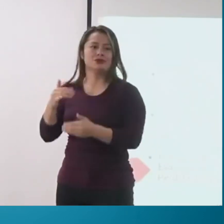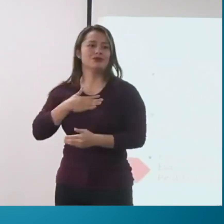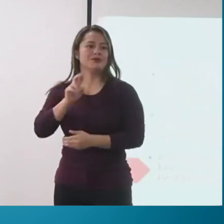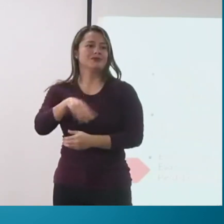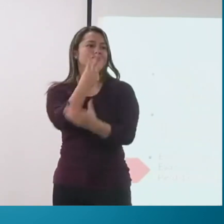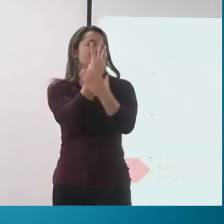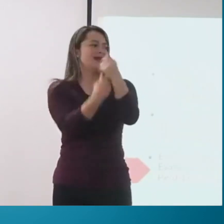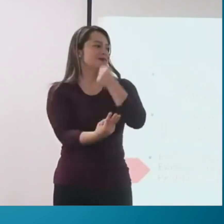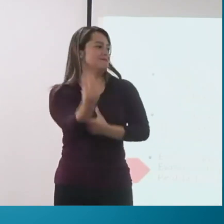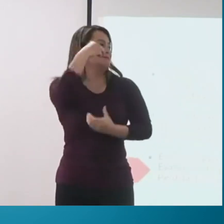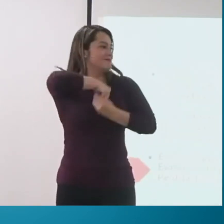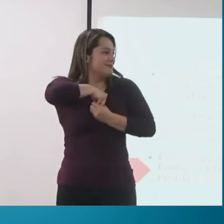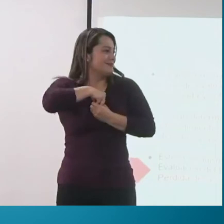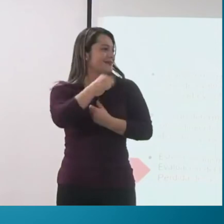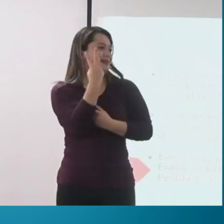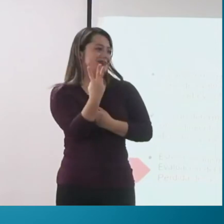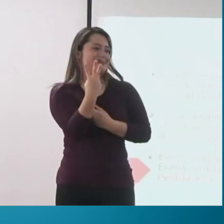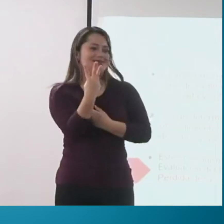Eh,